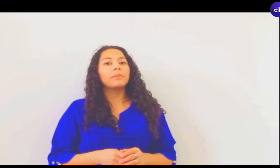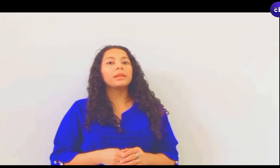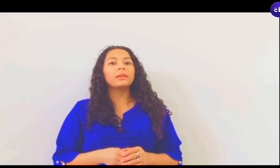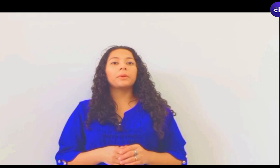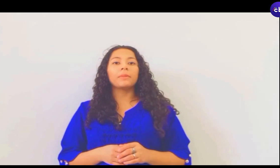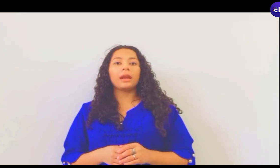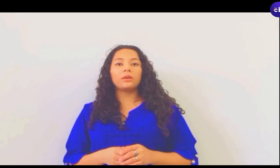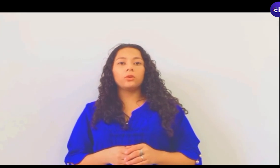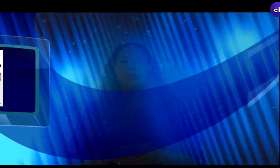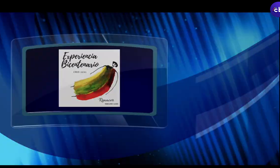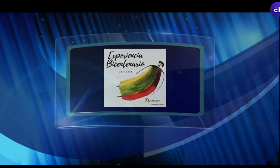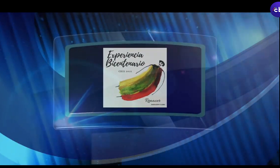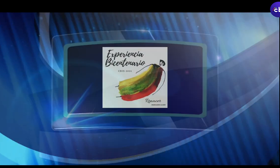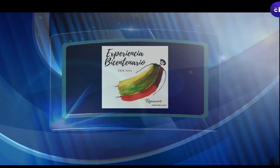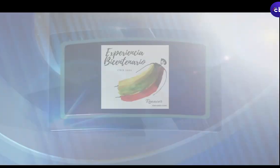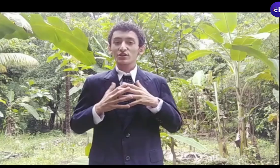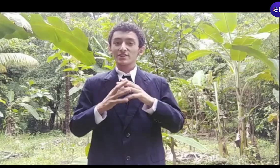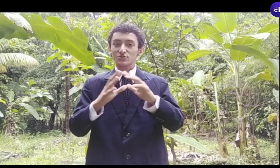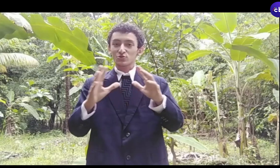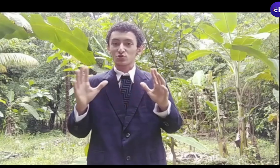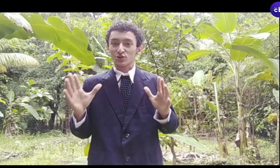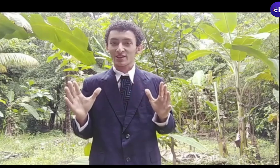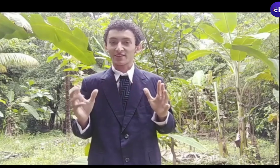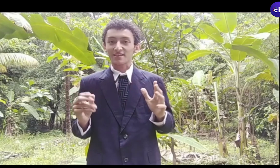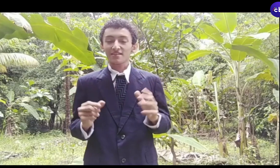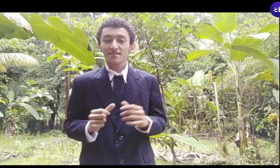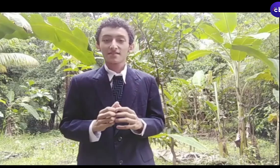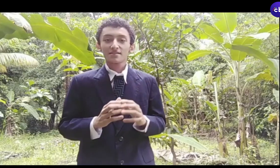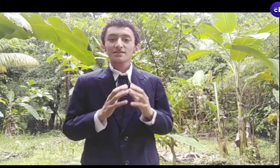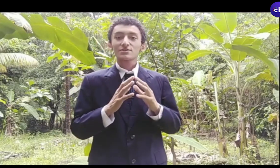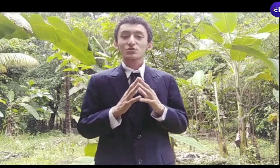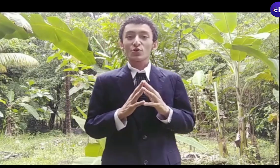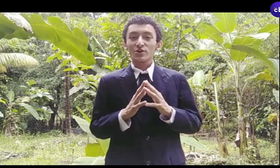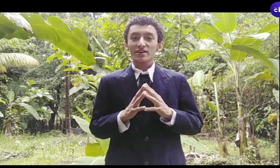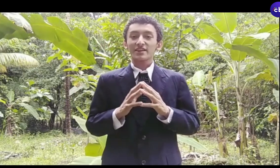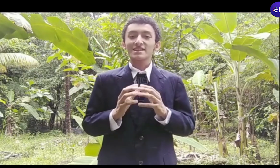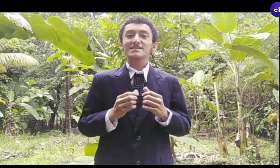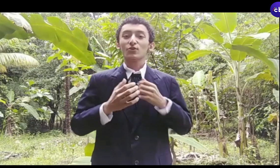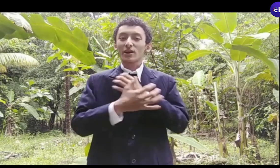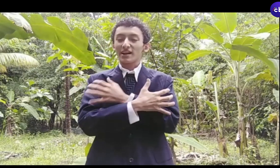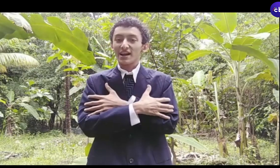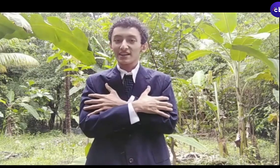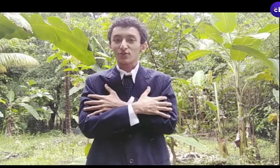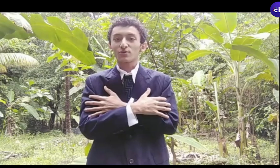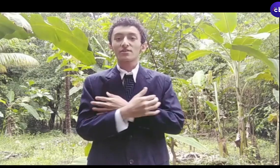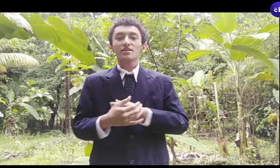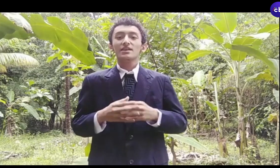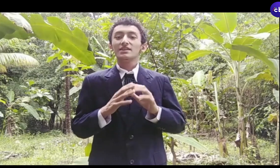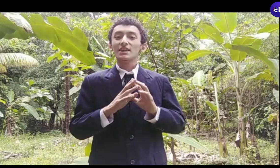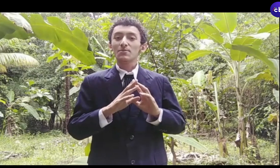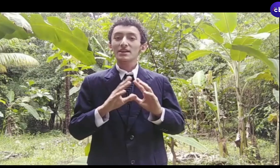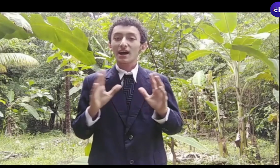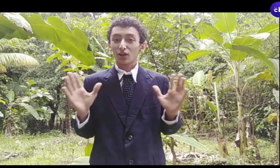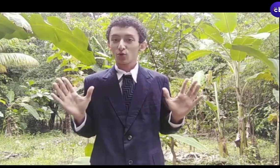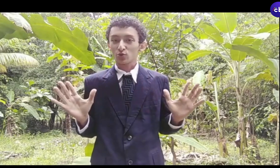de primer año de idioma. Soy de Sonsonate. Soy de este lugar cálido, de mil